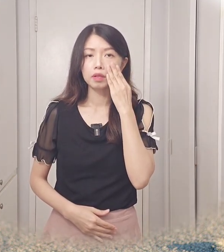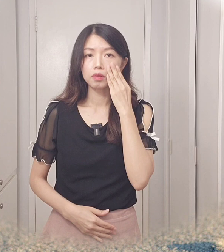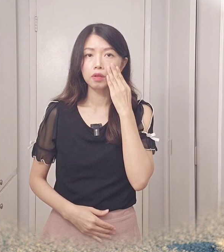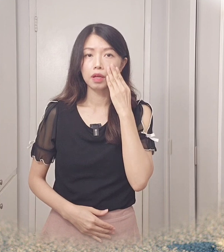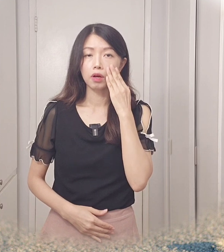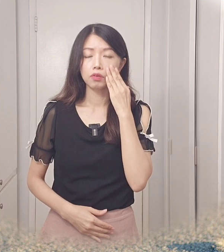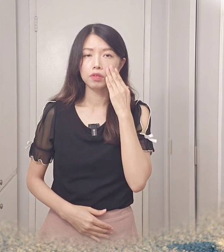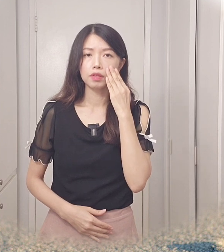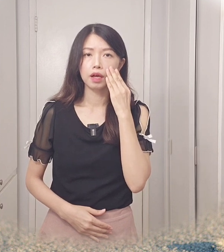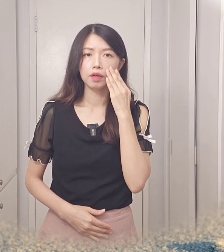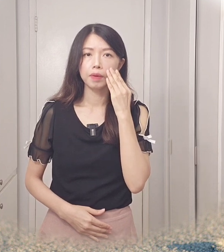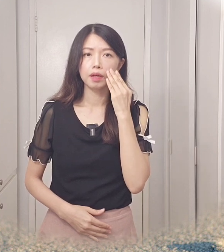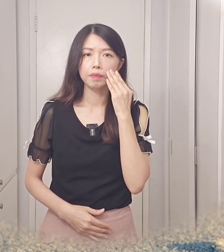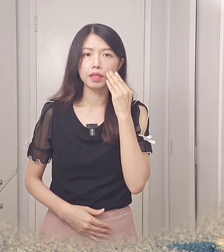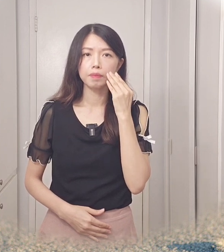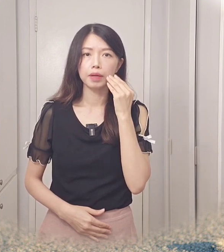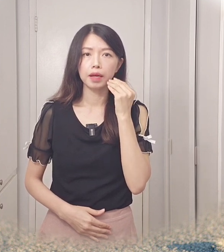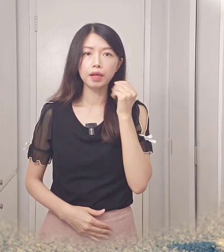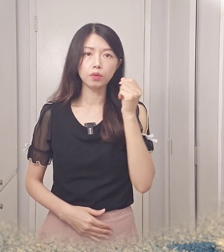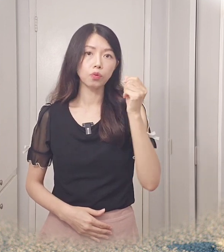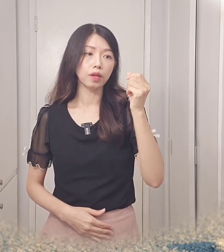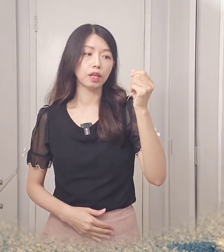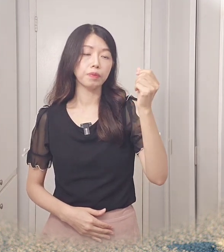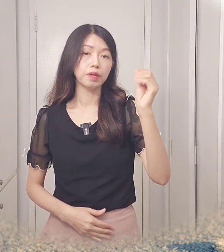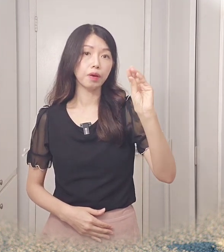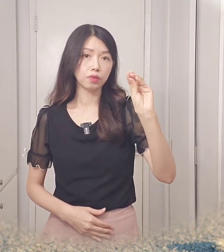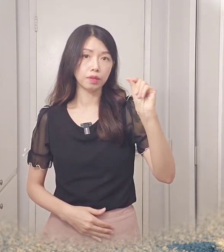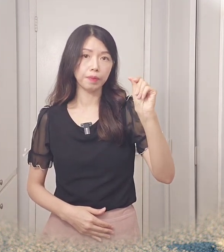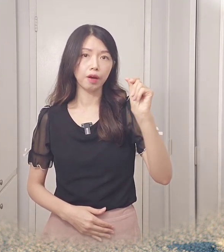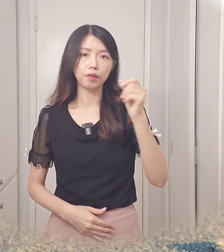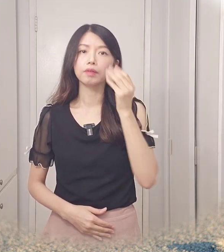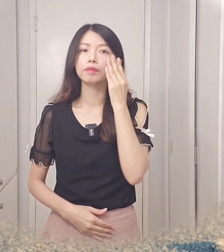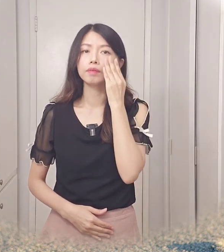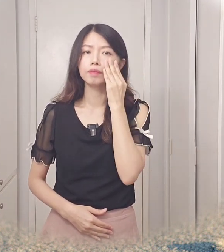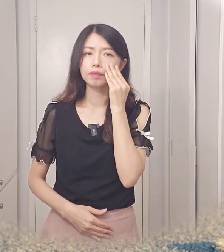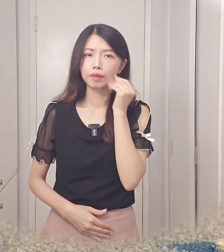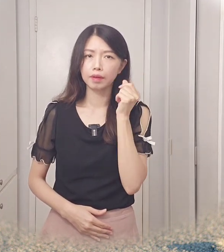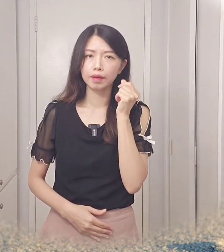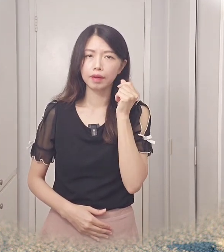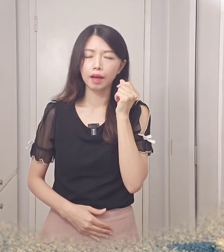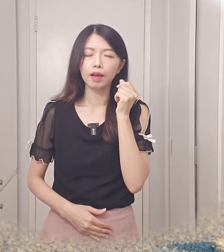이렇게 스쳐서 내려가 주신 다음에 마지막에 손을 이렇게 비벼주시면